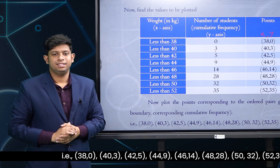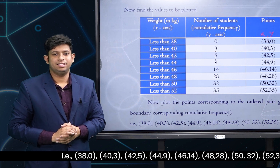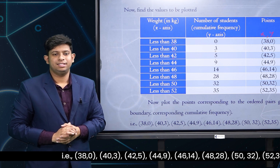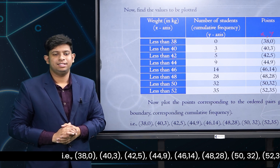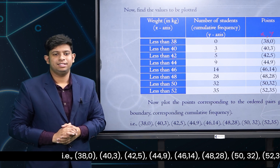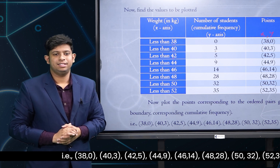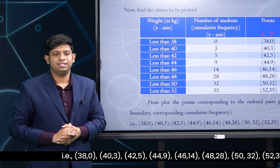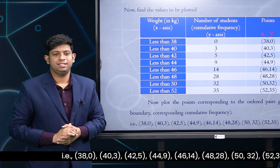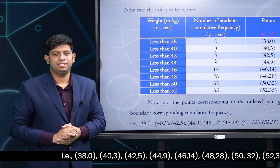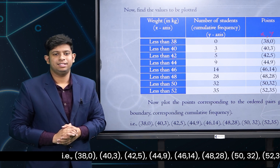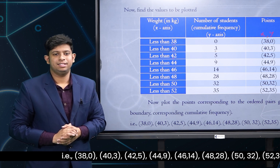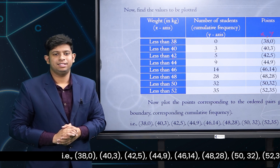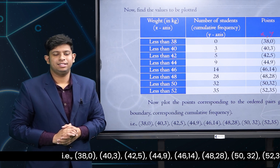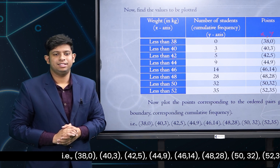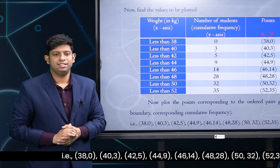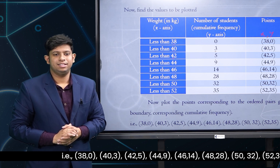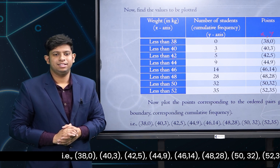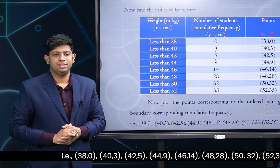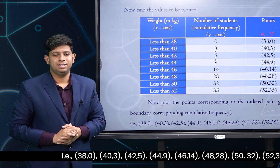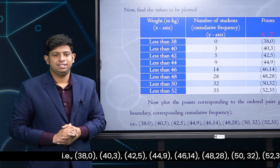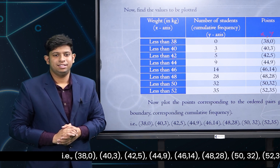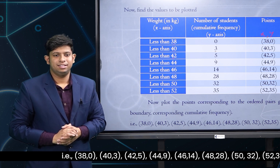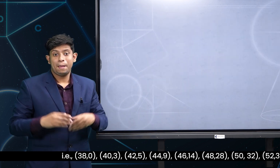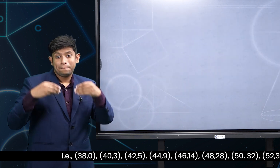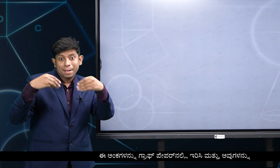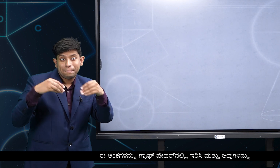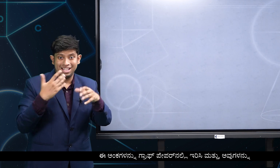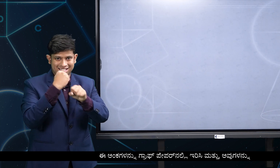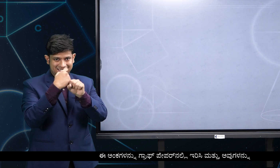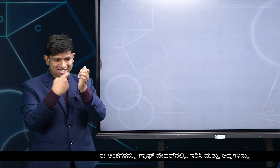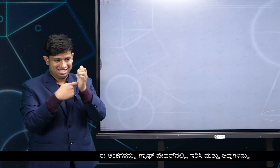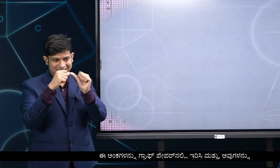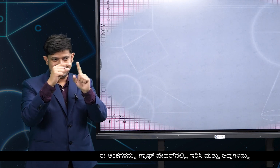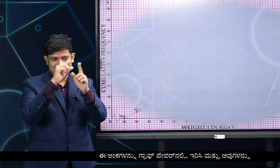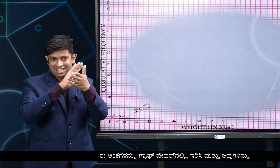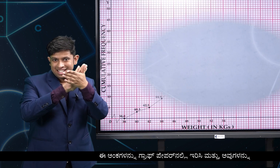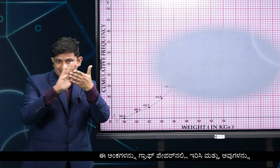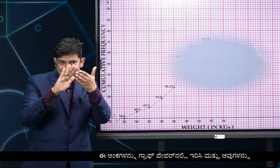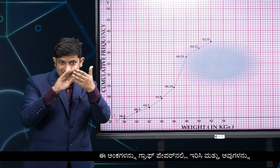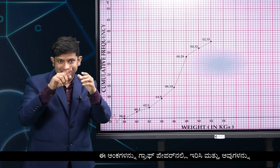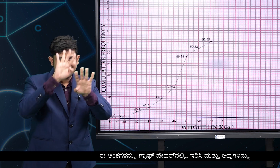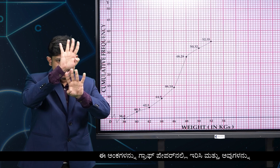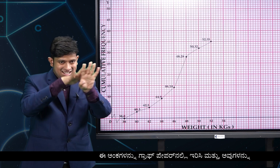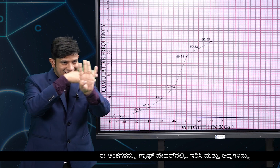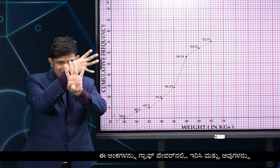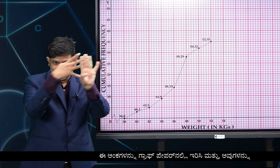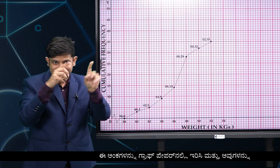28, 50, 32, 52, 35. ಈ ಅಂಕಗಳನ್ನು ಗ್ರಾಫ್ ಪೇಪರ್ನಲ್ಲಿ ಇರಿಸಿ ಮತ್ತು